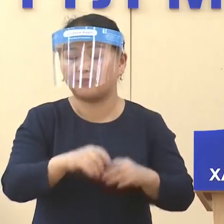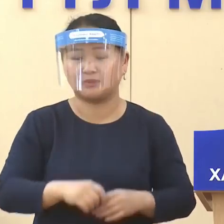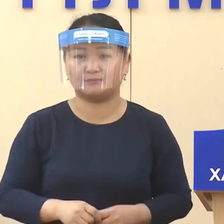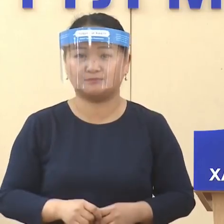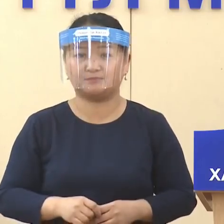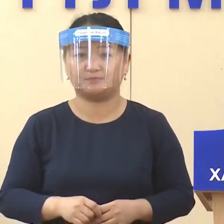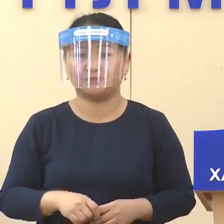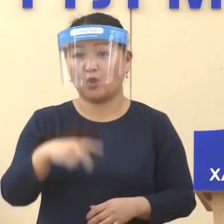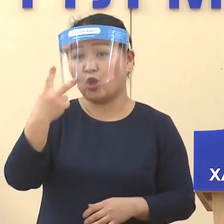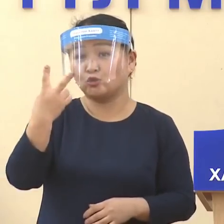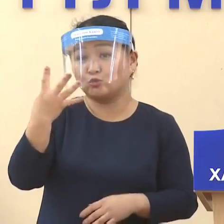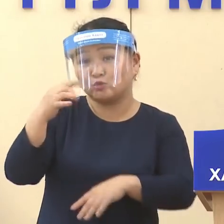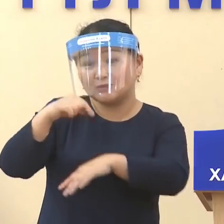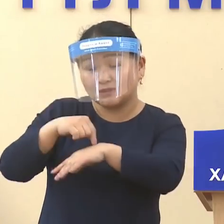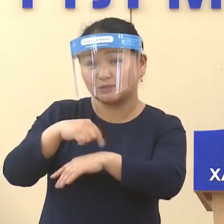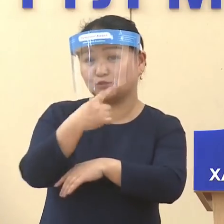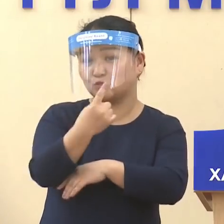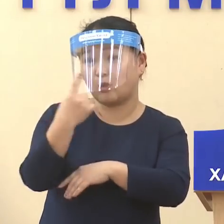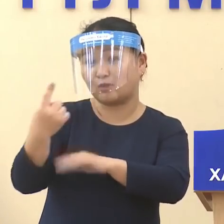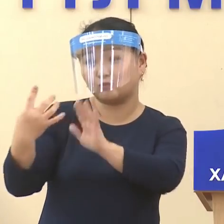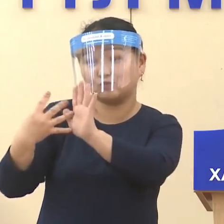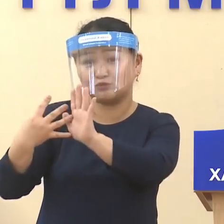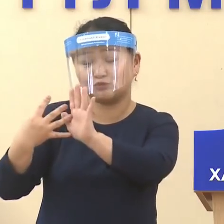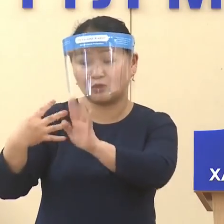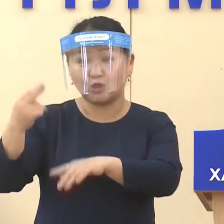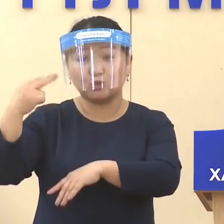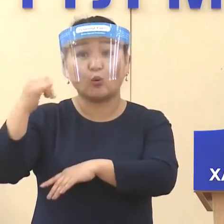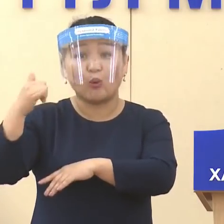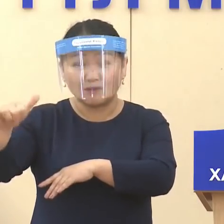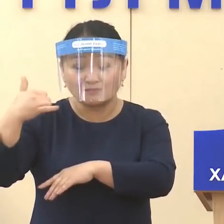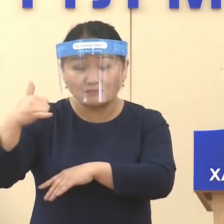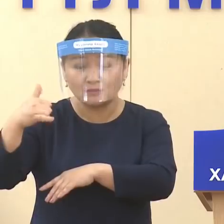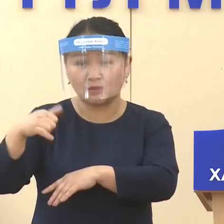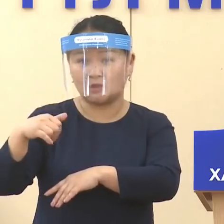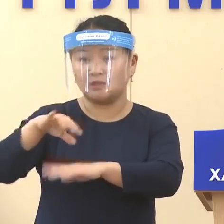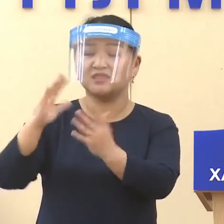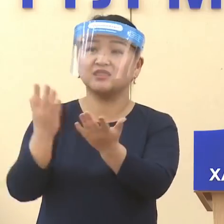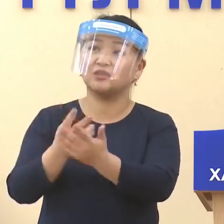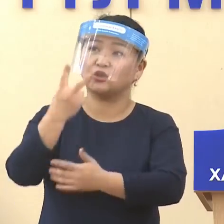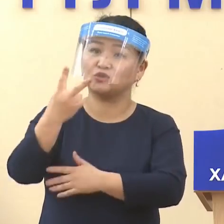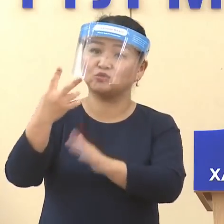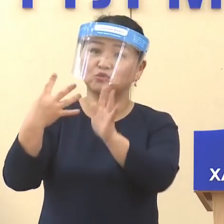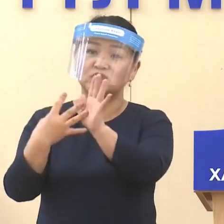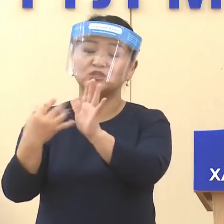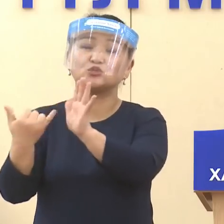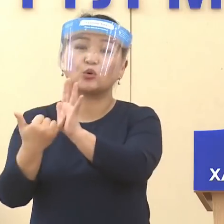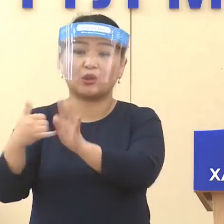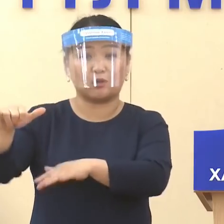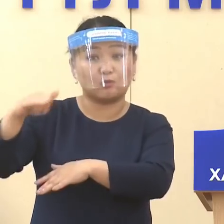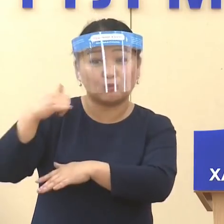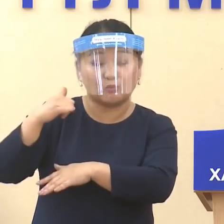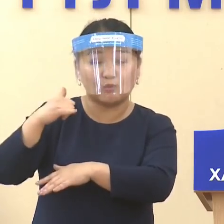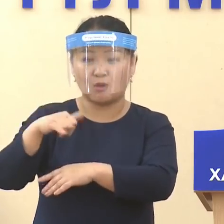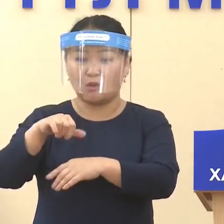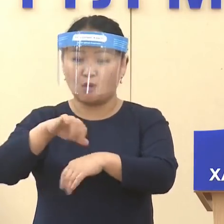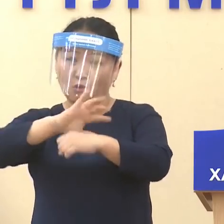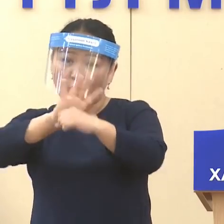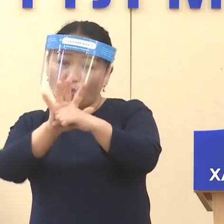За 24 цагийн 119 дугаарт өчигдөр нийт 296 дуудлага ирж коронавирус халдварын